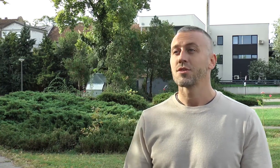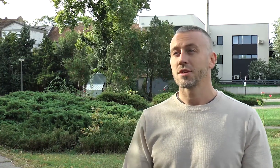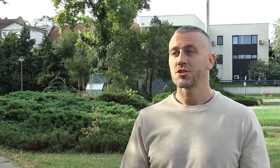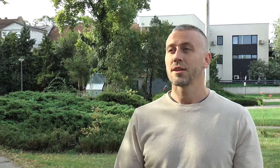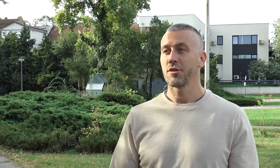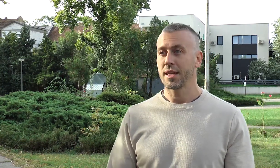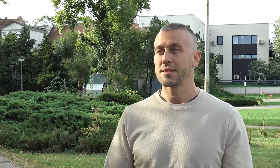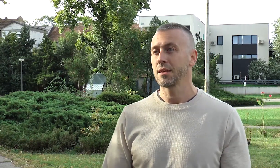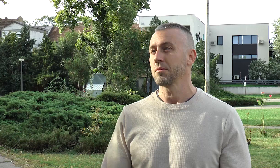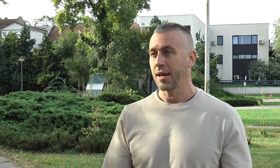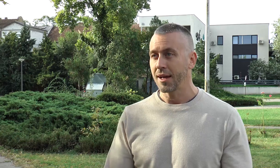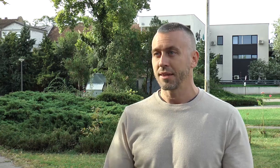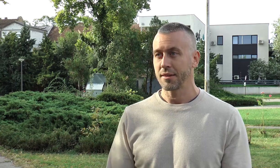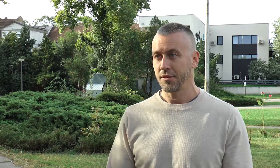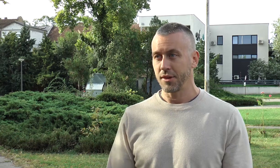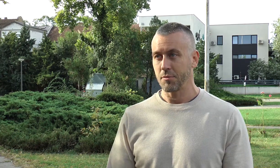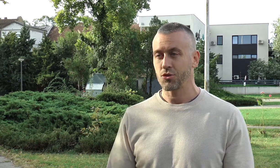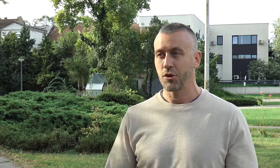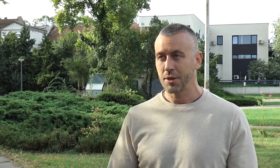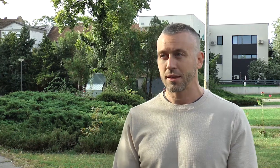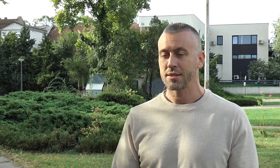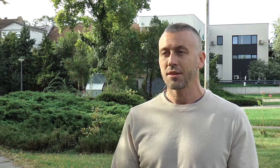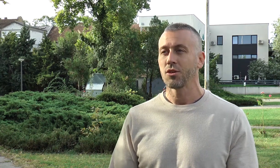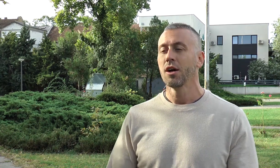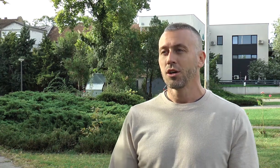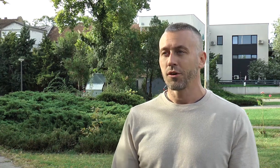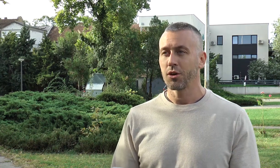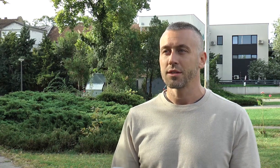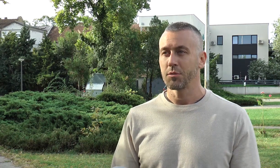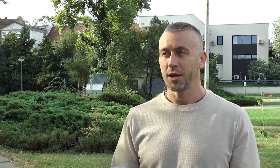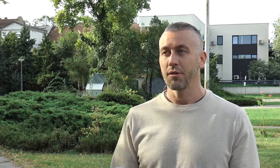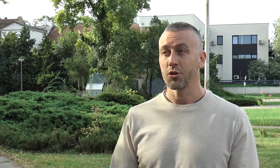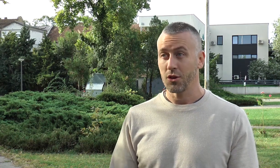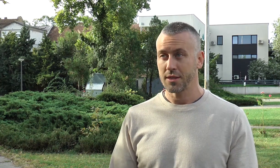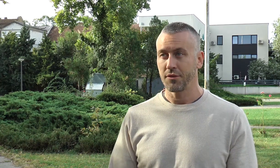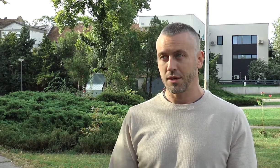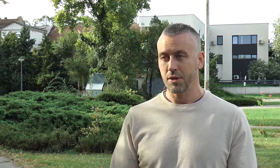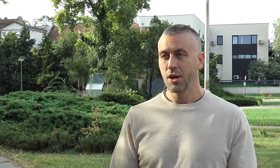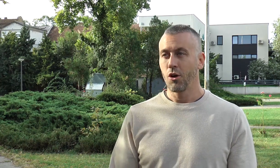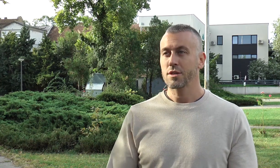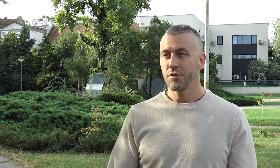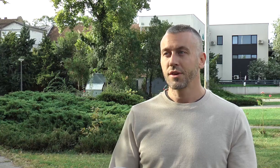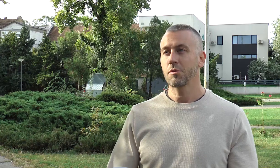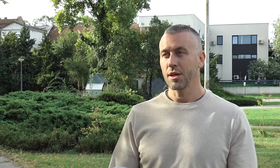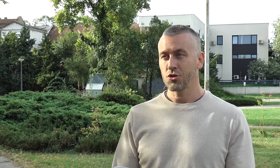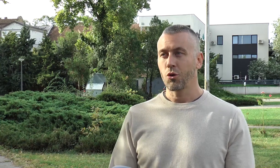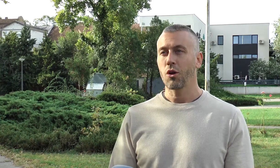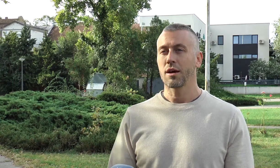jelentkezett a részvételre. A vállalatok és az iskolák mellett pedig néhány egyesület is részt vesz ezen a rendezvényen.